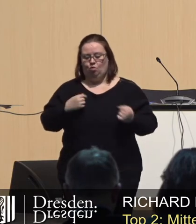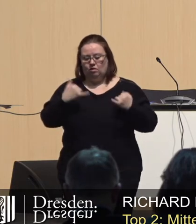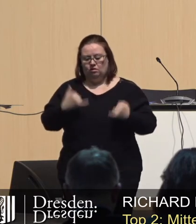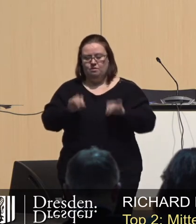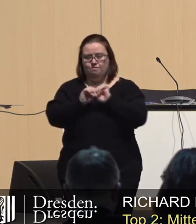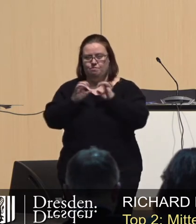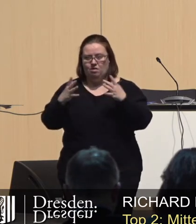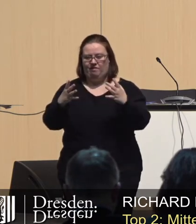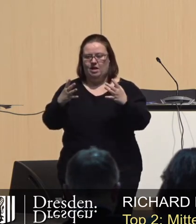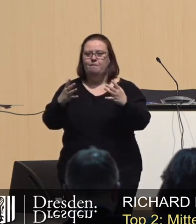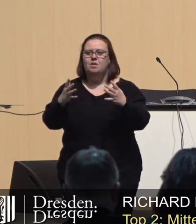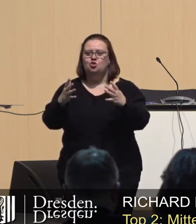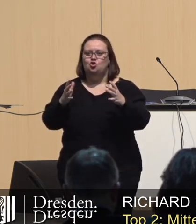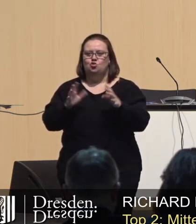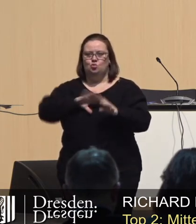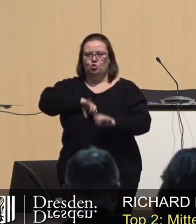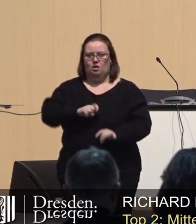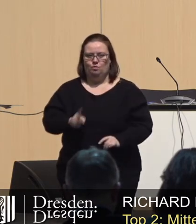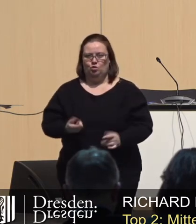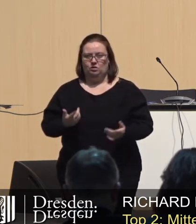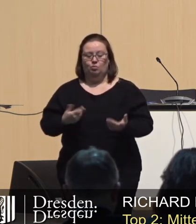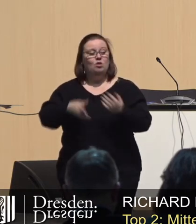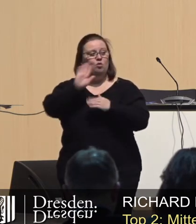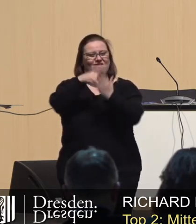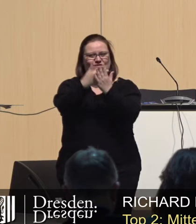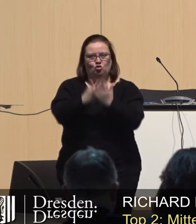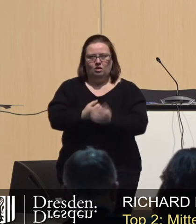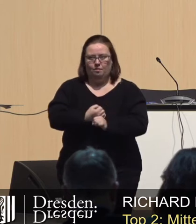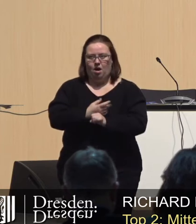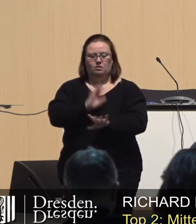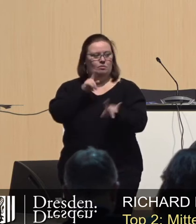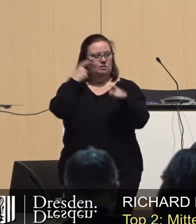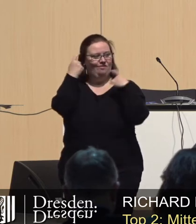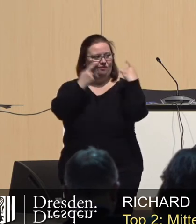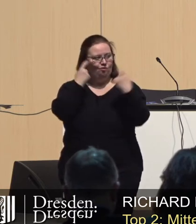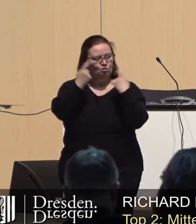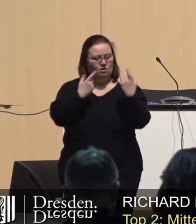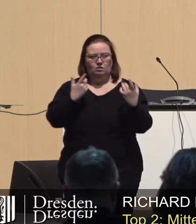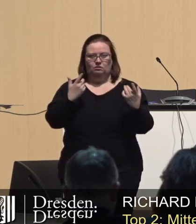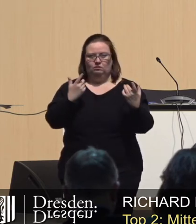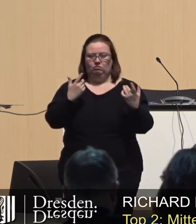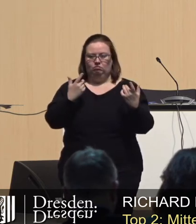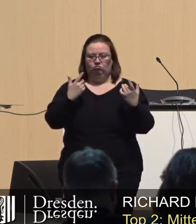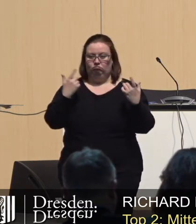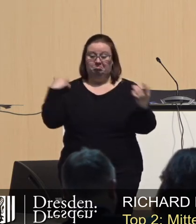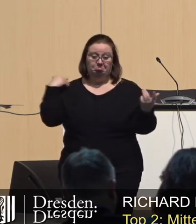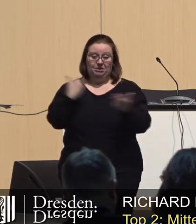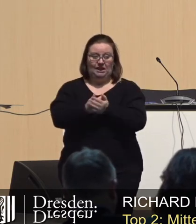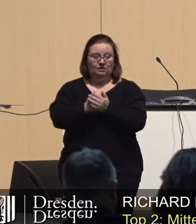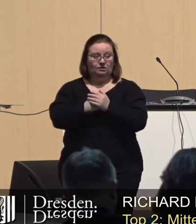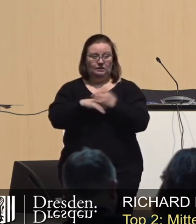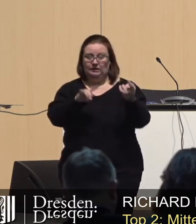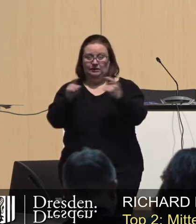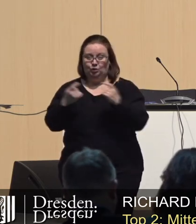diese Pandemie einigermaßen zu überstehen. Wir haben Vorschläge gemacht. Ich wundere mich tatsächlich, dass wir bisher gar keine